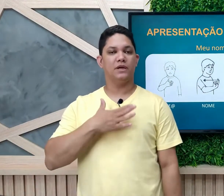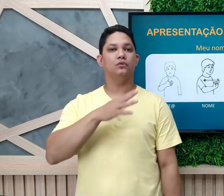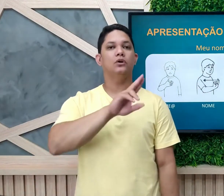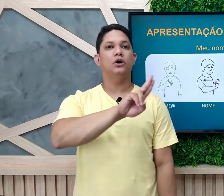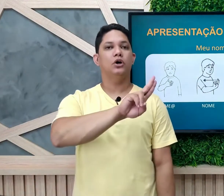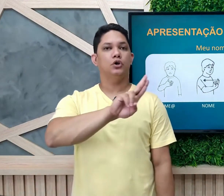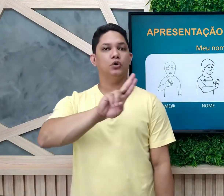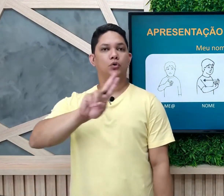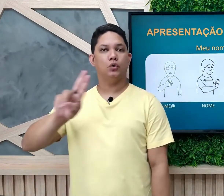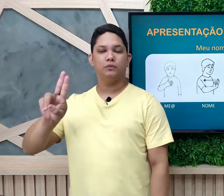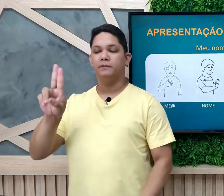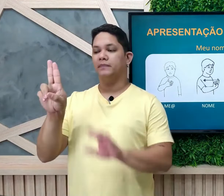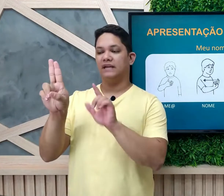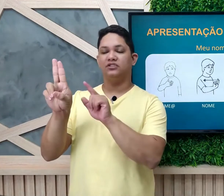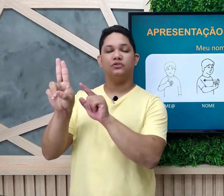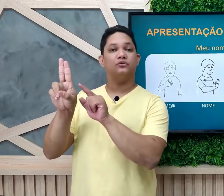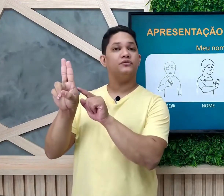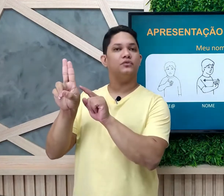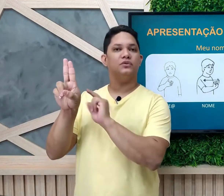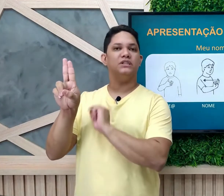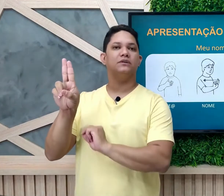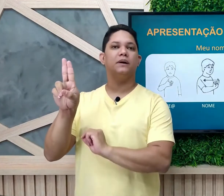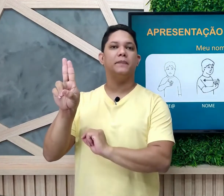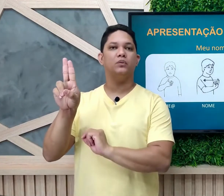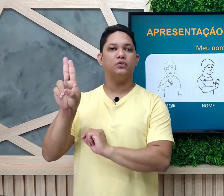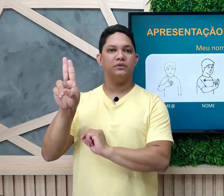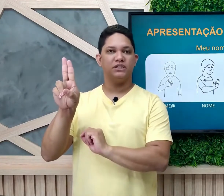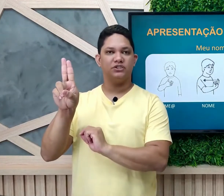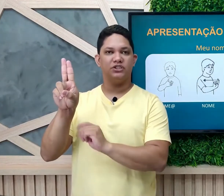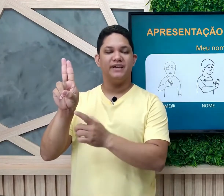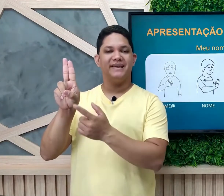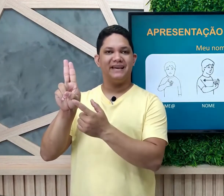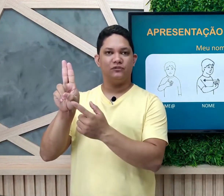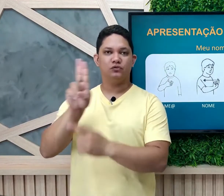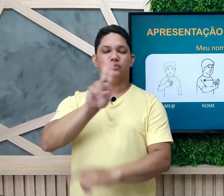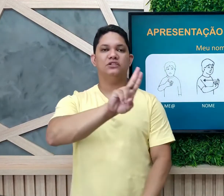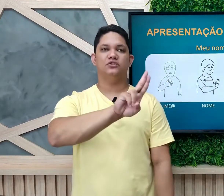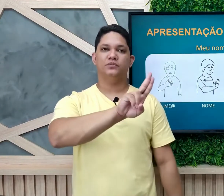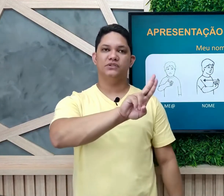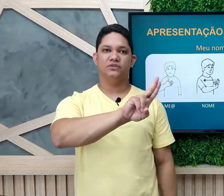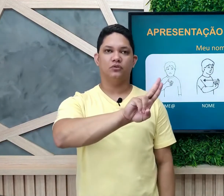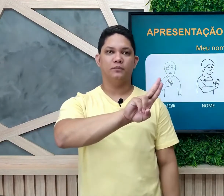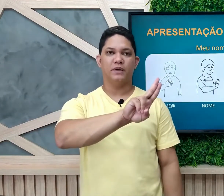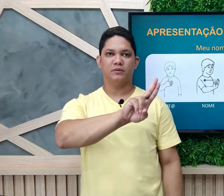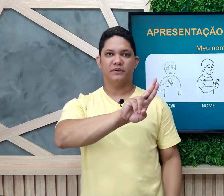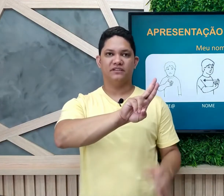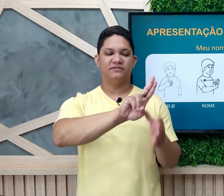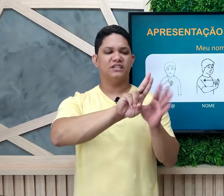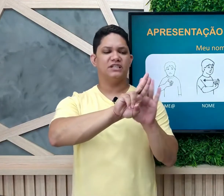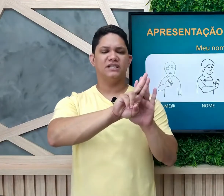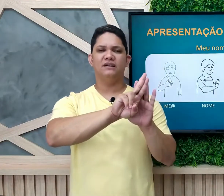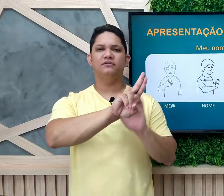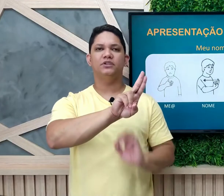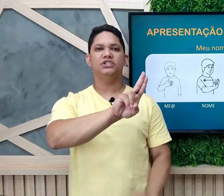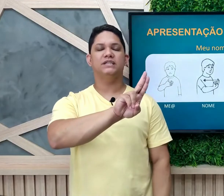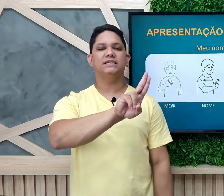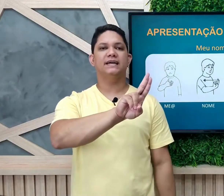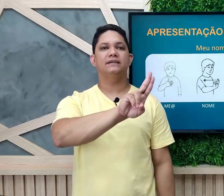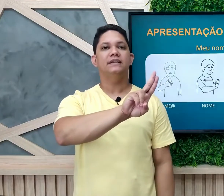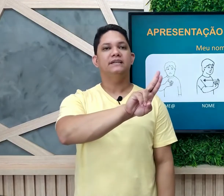Meu nome. A gente configura então a mão dominante em U, a gente posiciona com a palma para frente, aqui levemente inclinado, e a